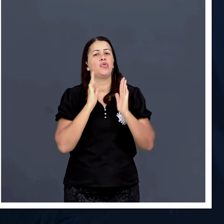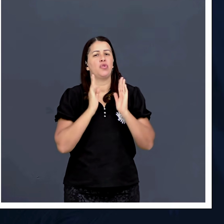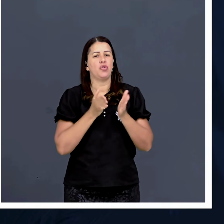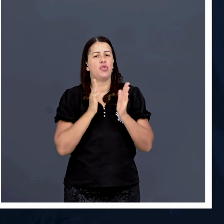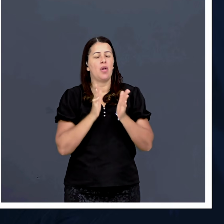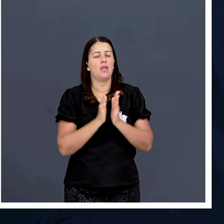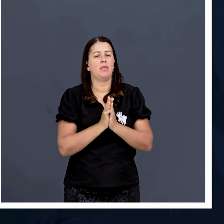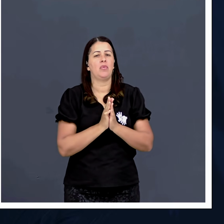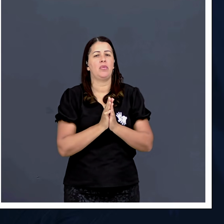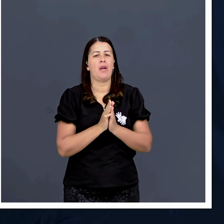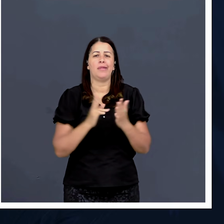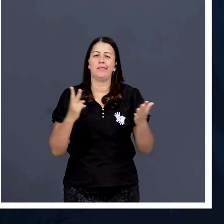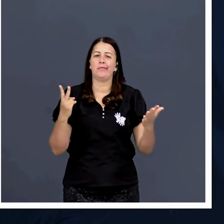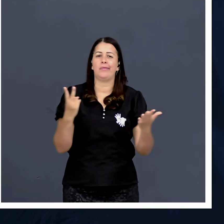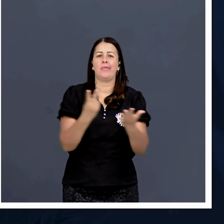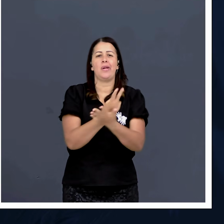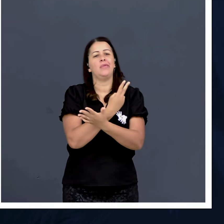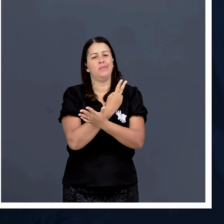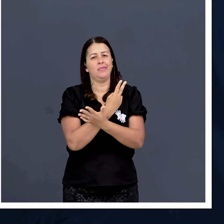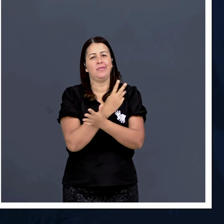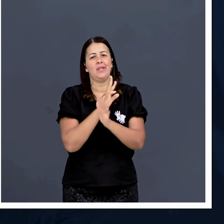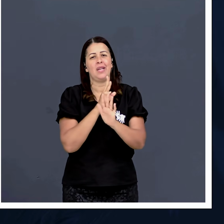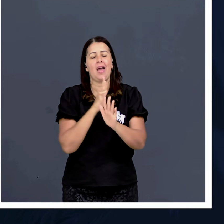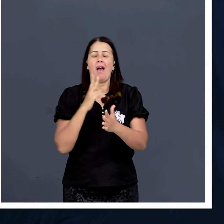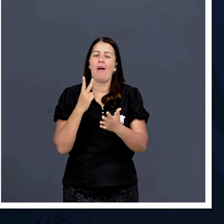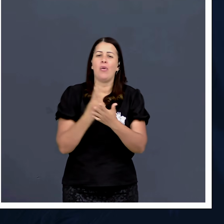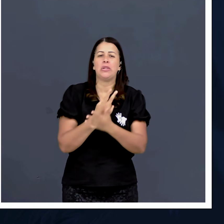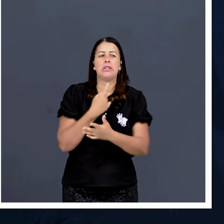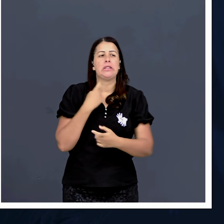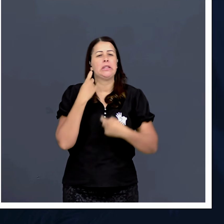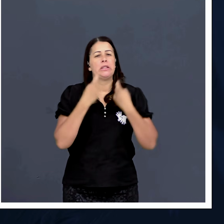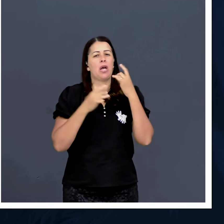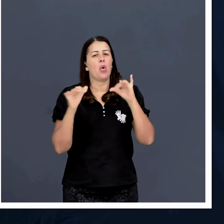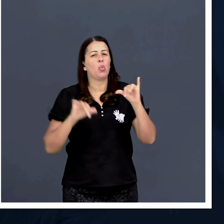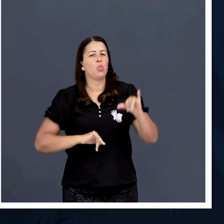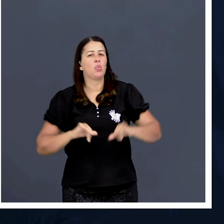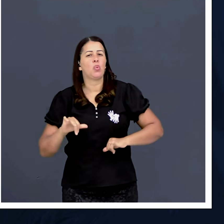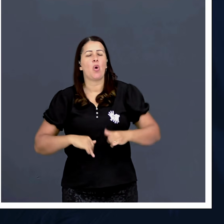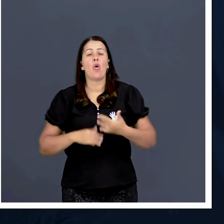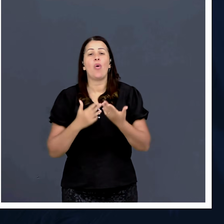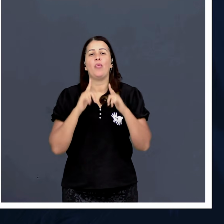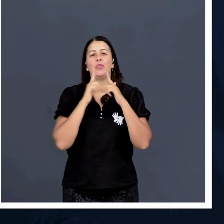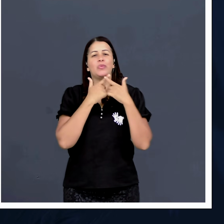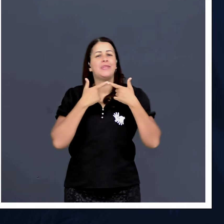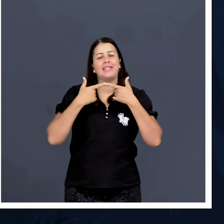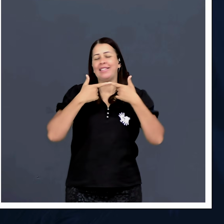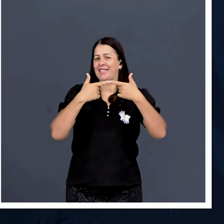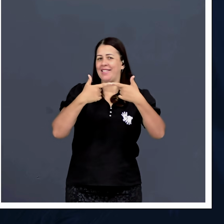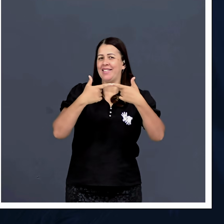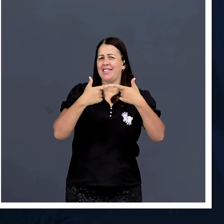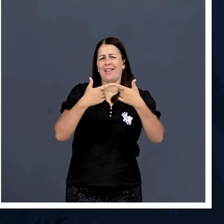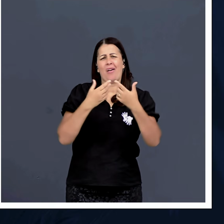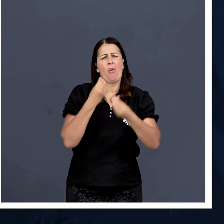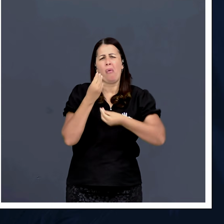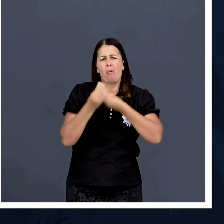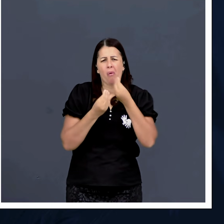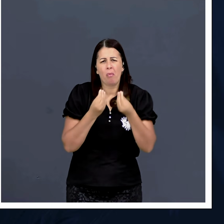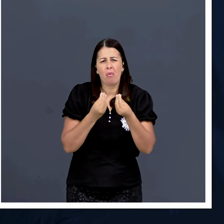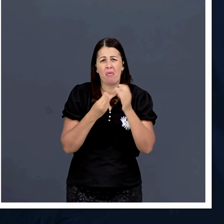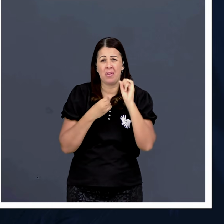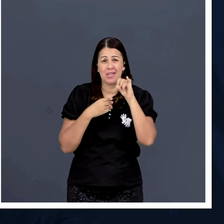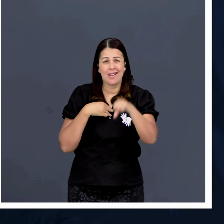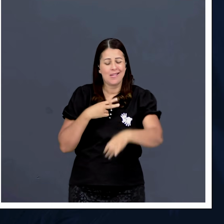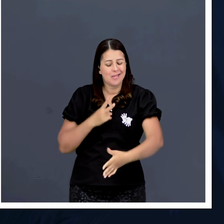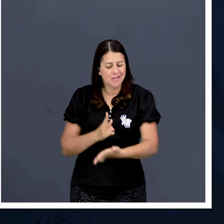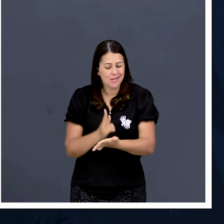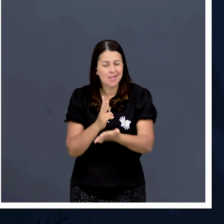e, diante de toda essa situação, de toda essa dor, como você consegue sorrir? Como você está tão